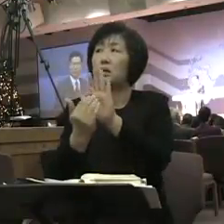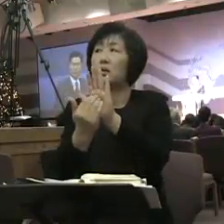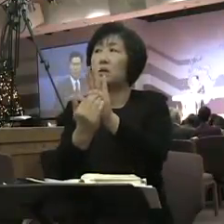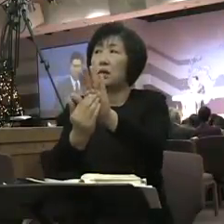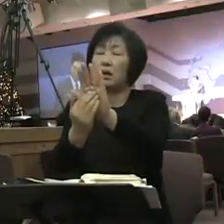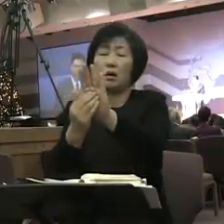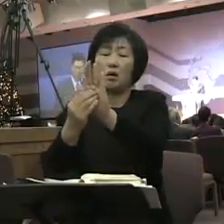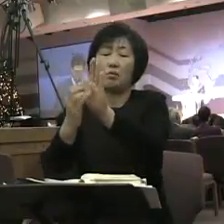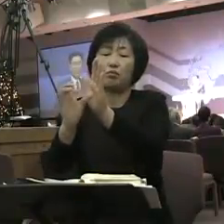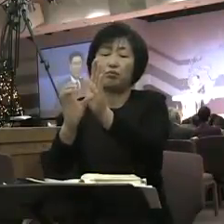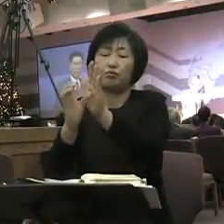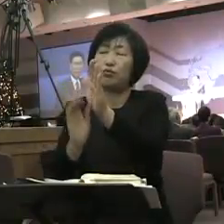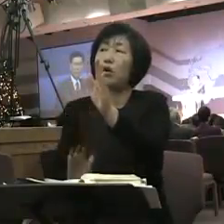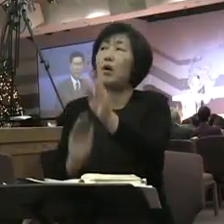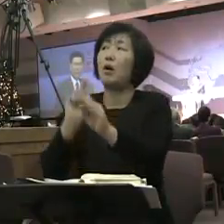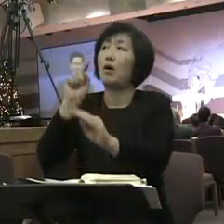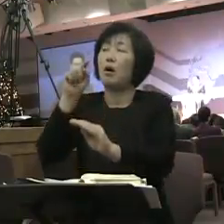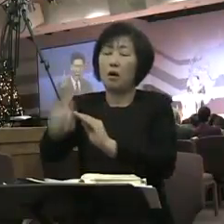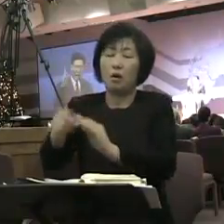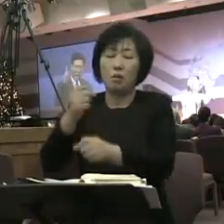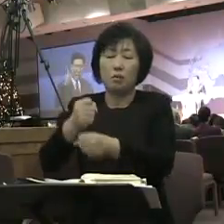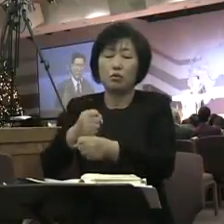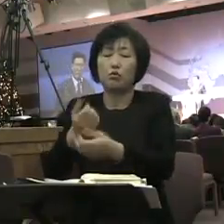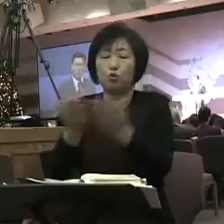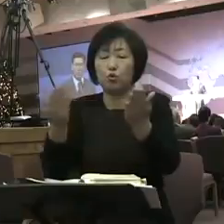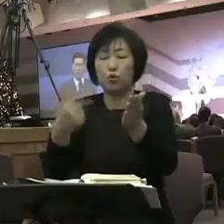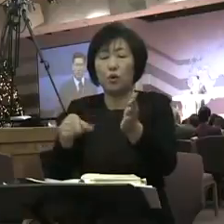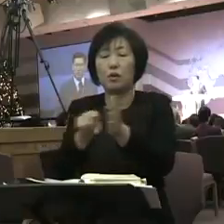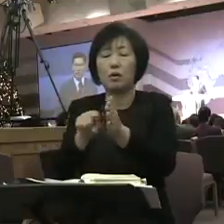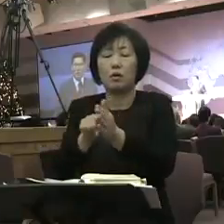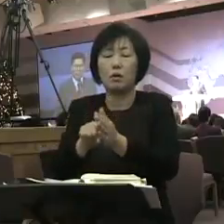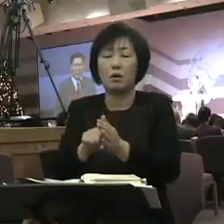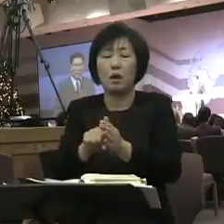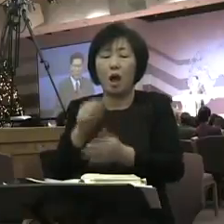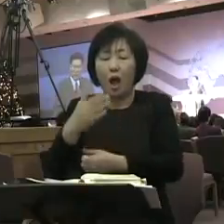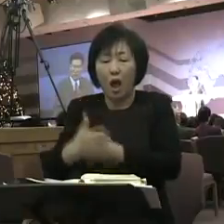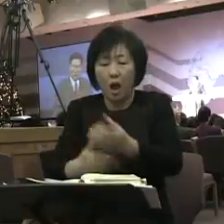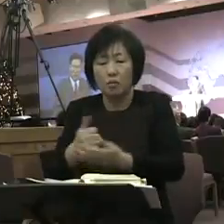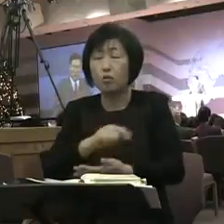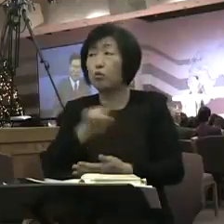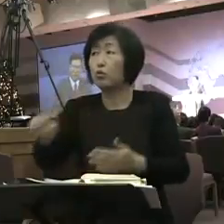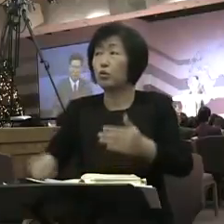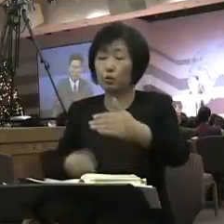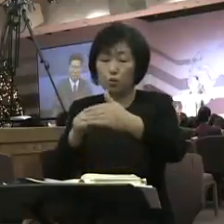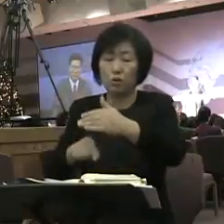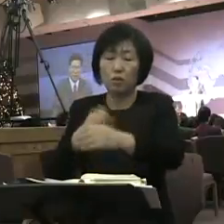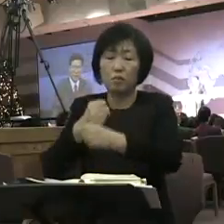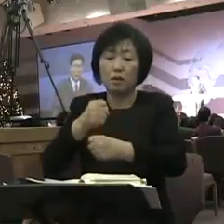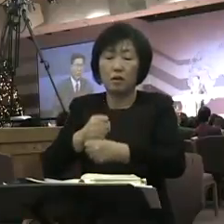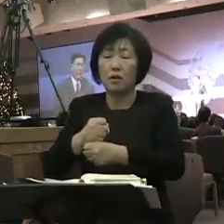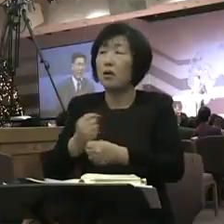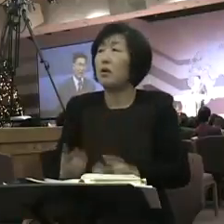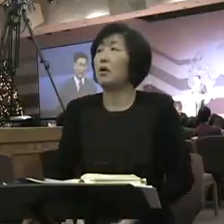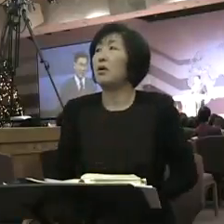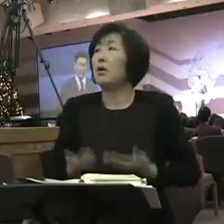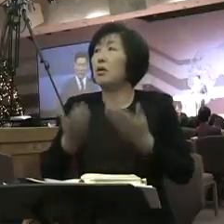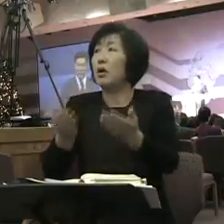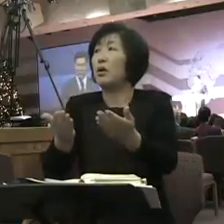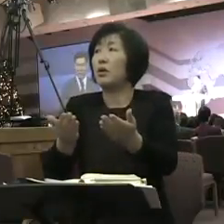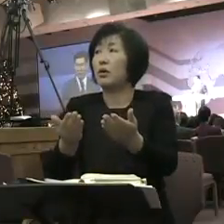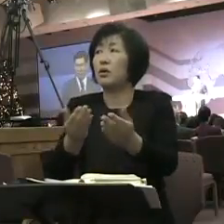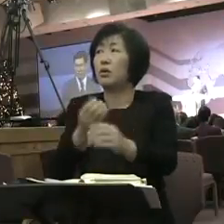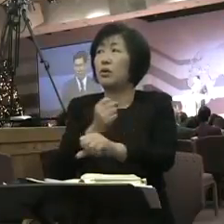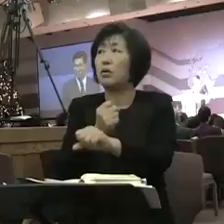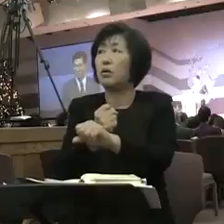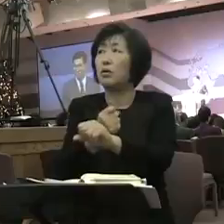그런 그 모습으로 만들어주기 때문입니다. 하나님께서 이것을 우리 속에서 만들어내시기를 원하세요. 저에게 아들이